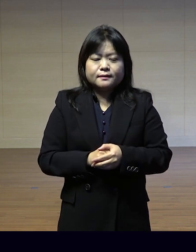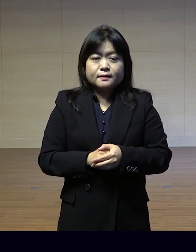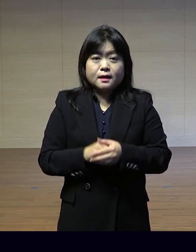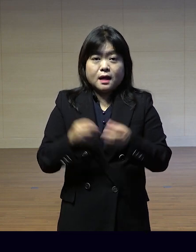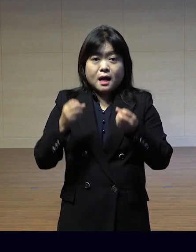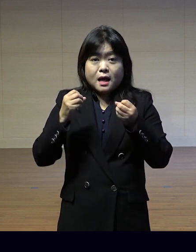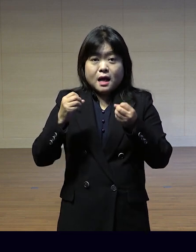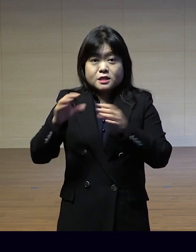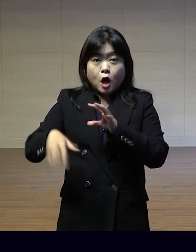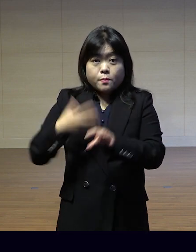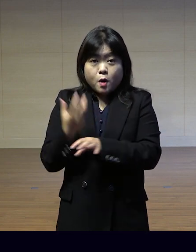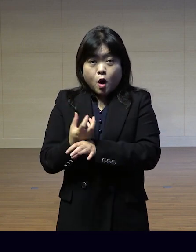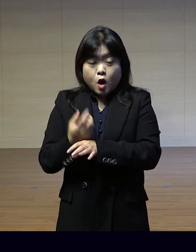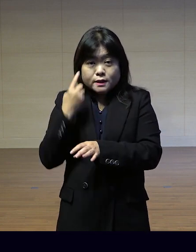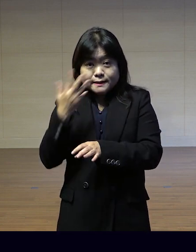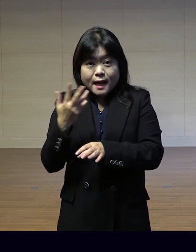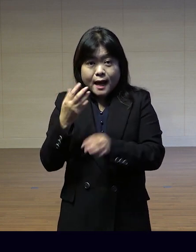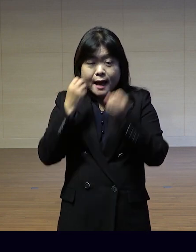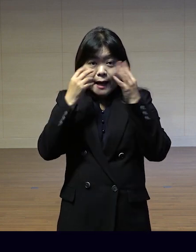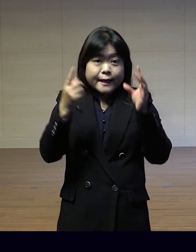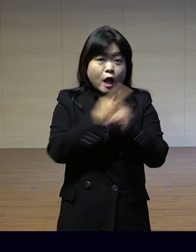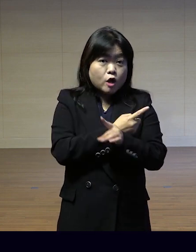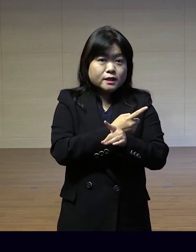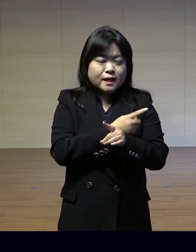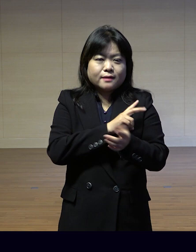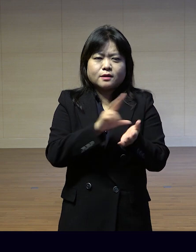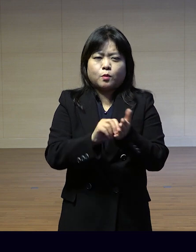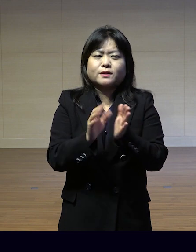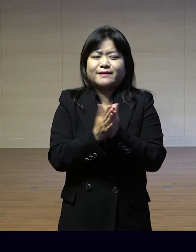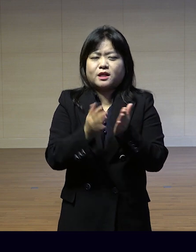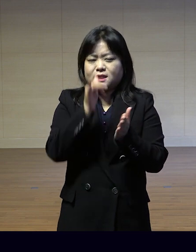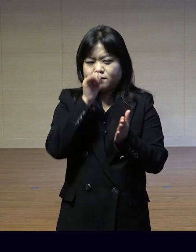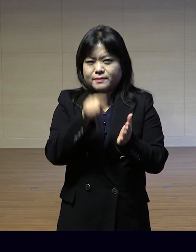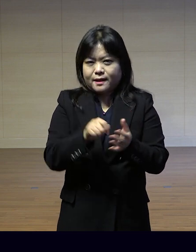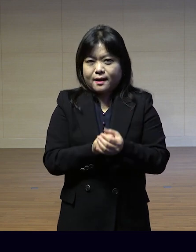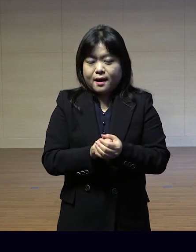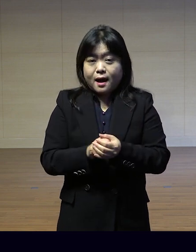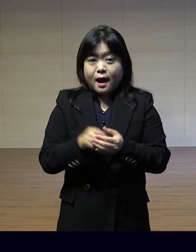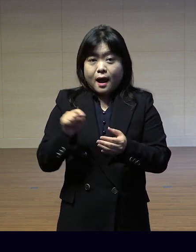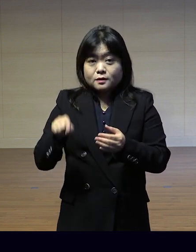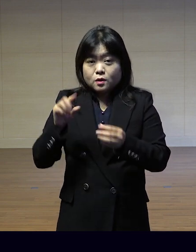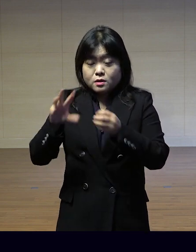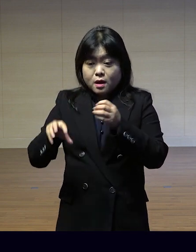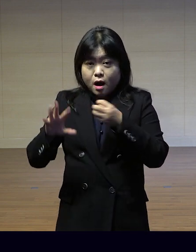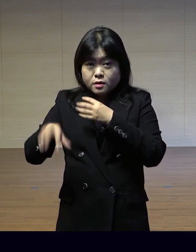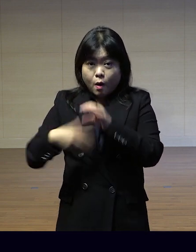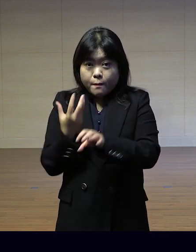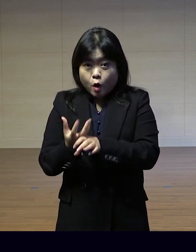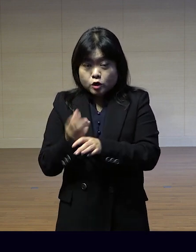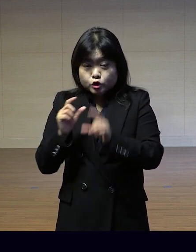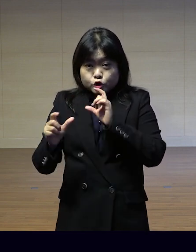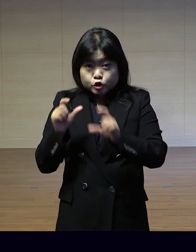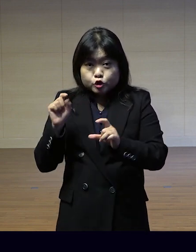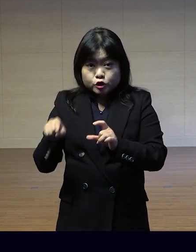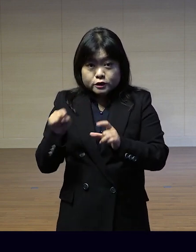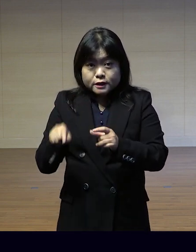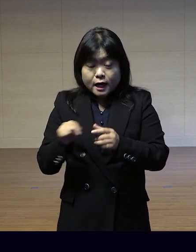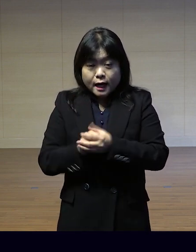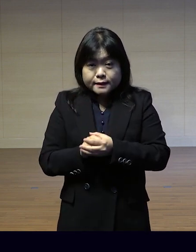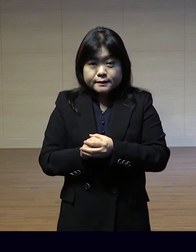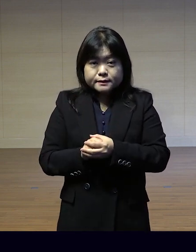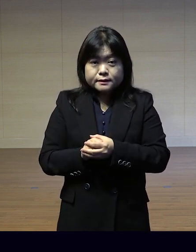혁명이냐 개혁이라는 제목의 책이 있거든요. 그것은 한쪽에 혁명을 주장하는